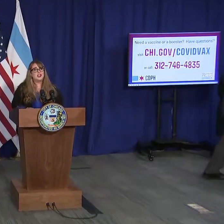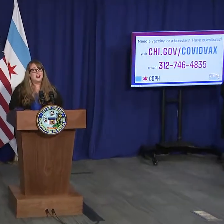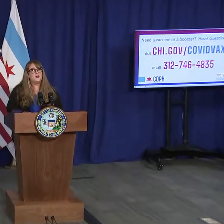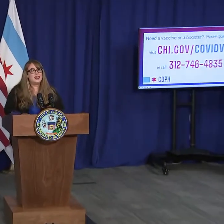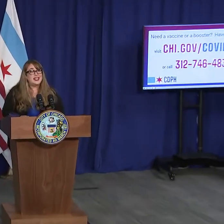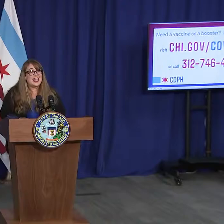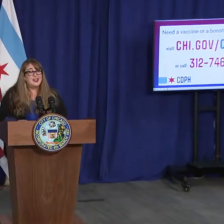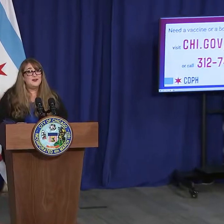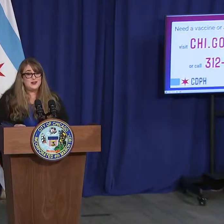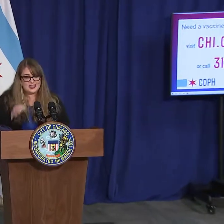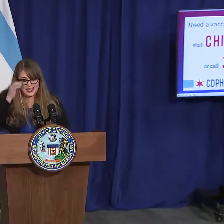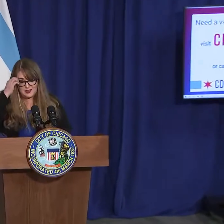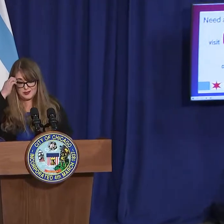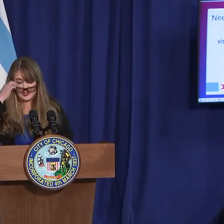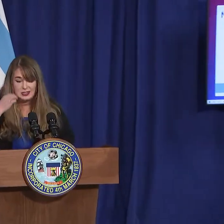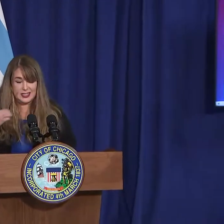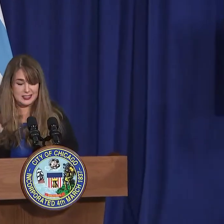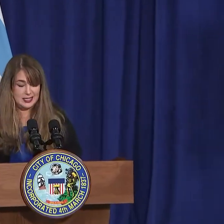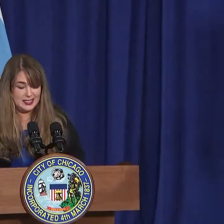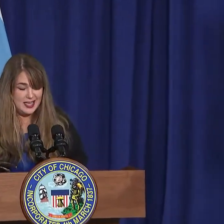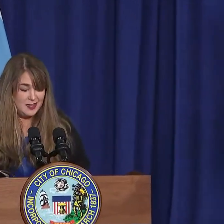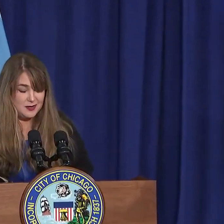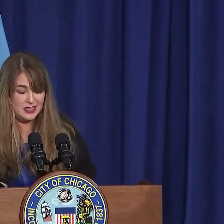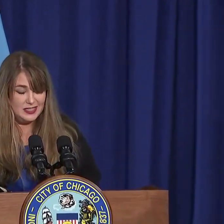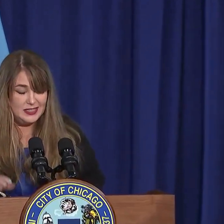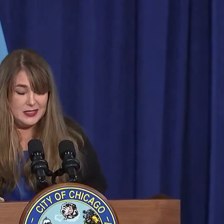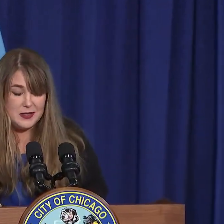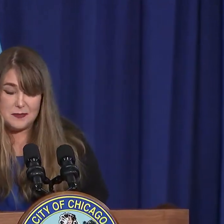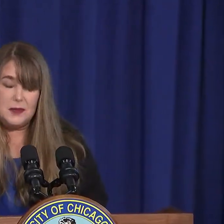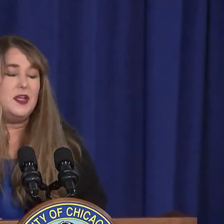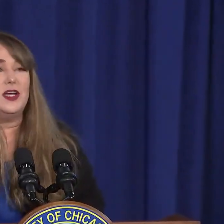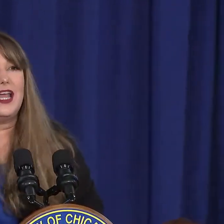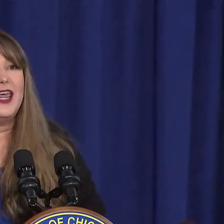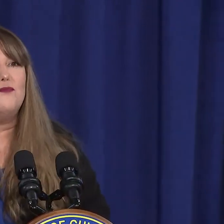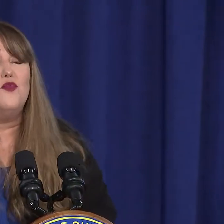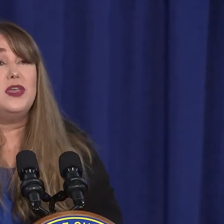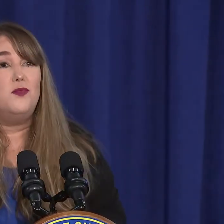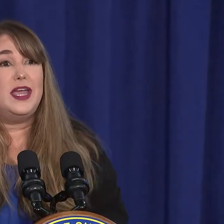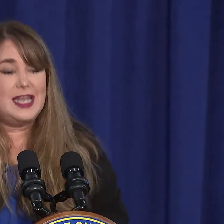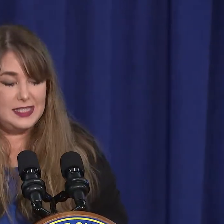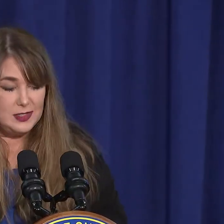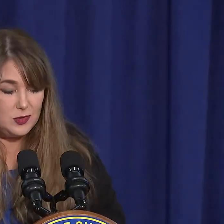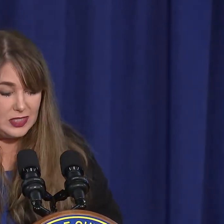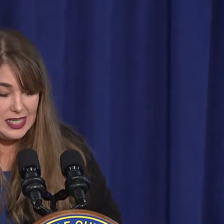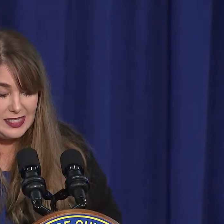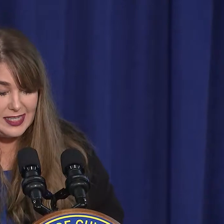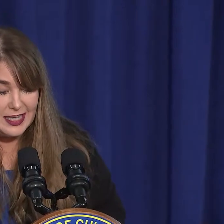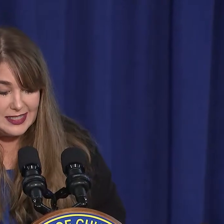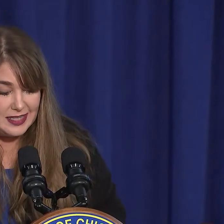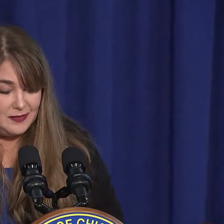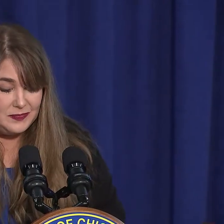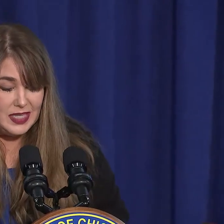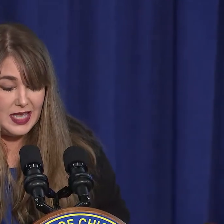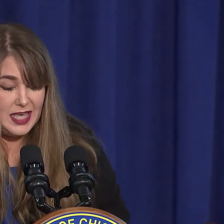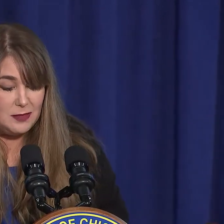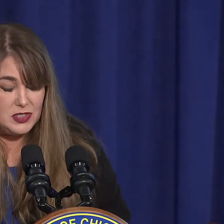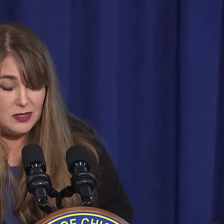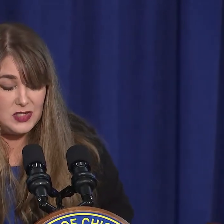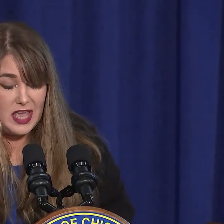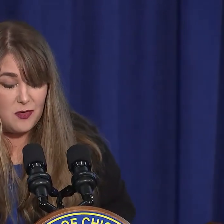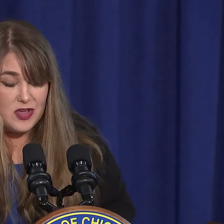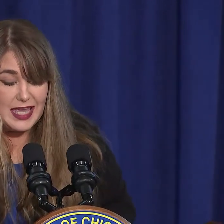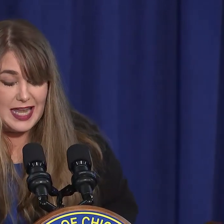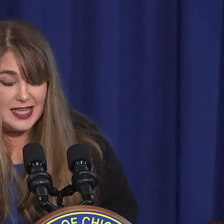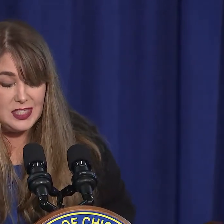Pública de Chicago, y tengo unos anuncios que hacer el día de hoy. Primero que nada, muy buenas noticias.